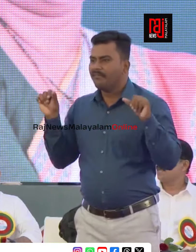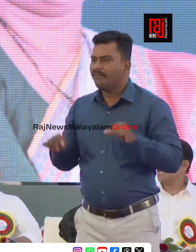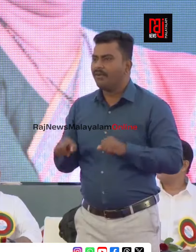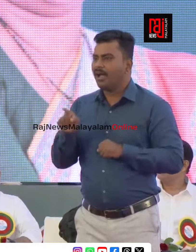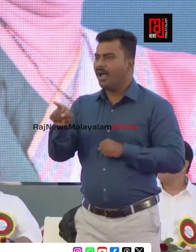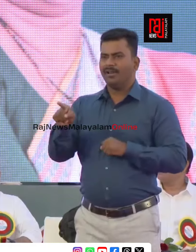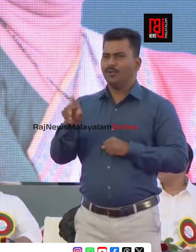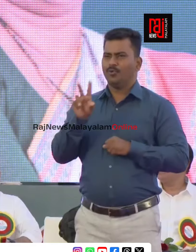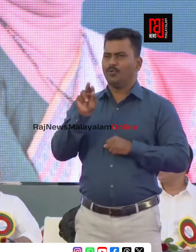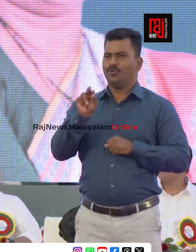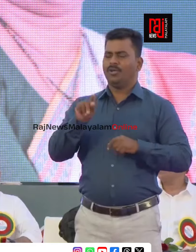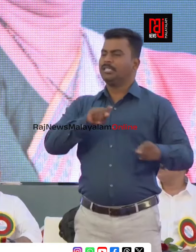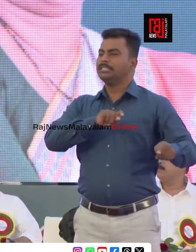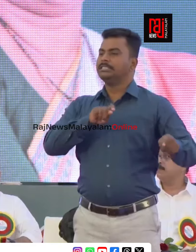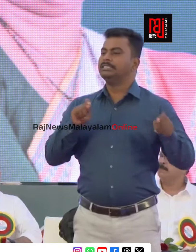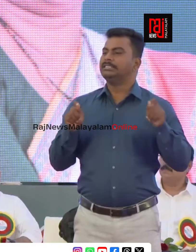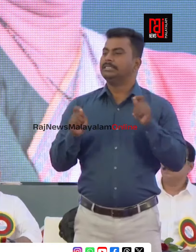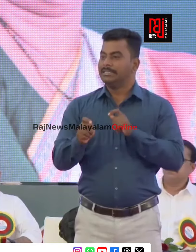ഭിന്നശേഷിക്കാർക്ക്